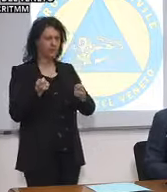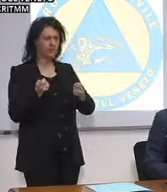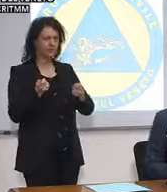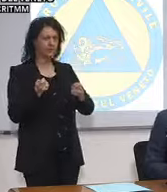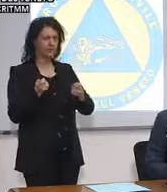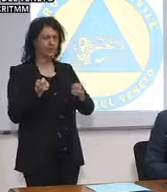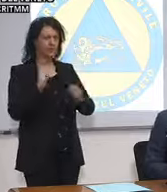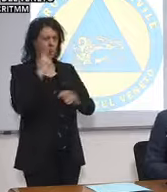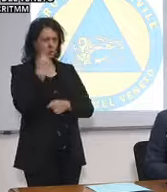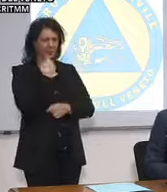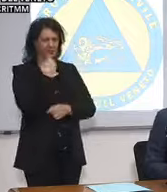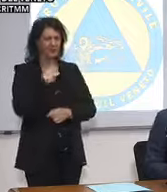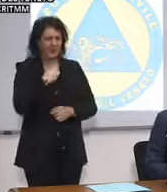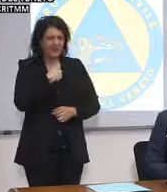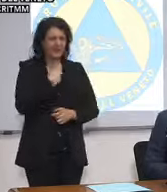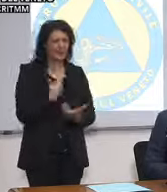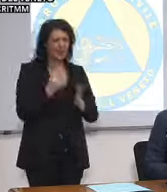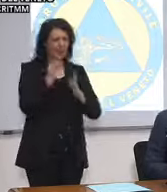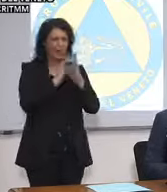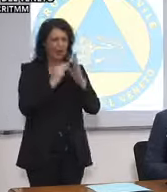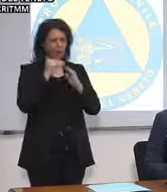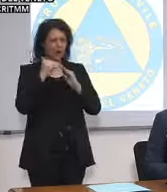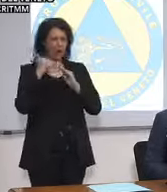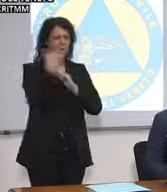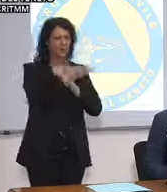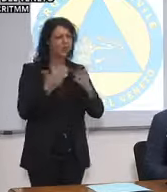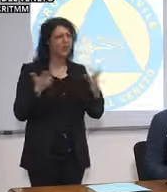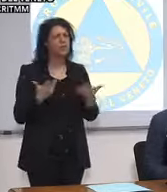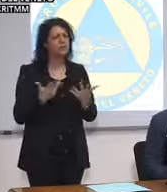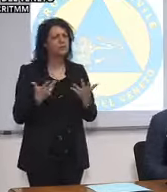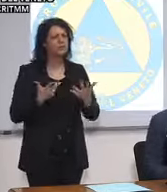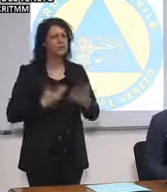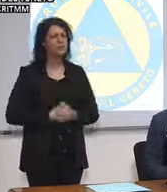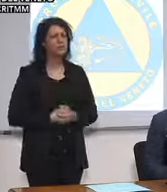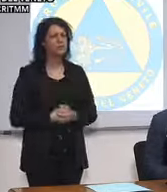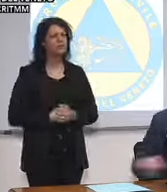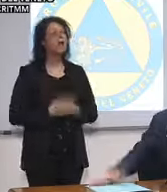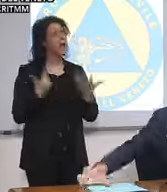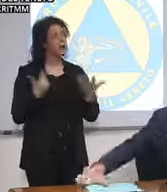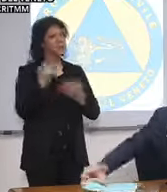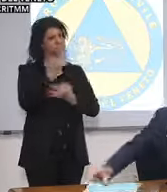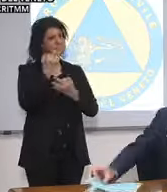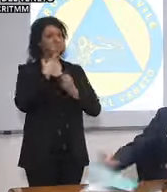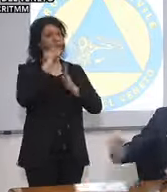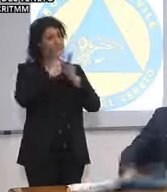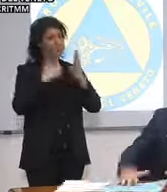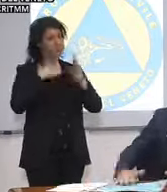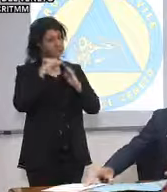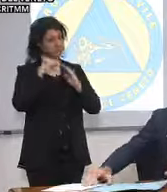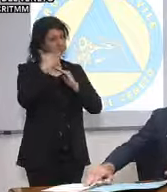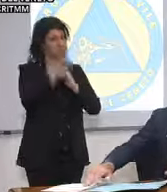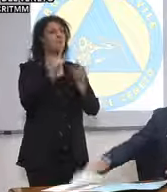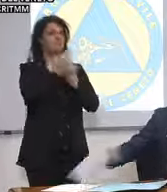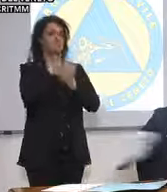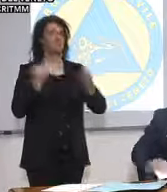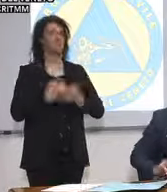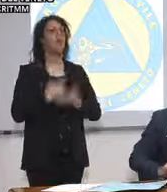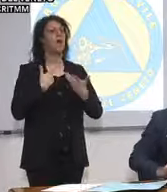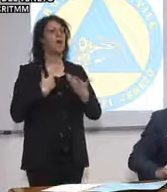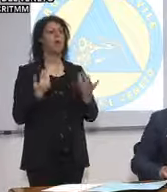mi viene a dire che sconfino, ma sconfino che? Guardate, visto che sconfino, com'è che si dice?